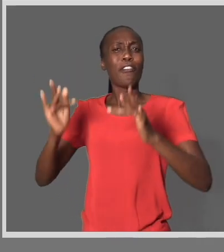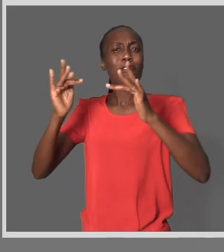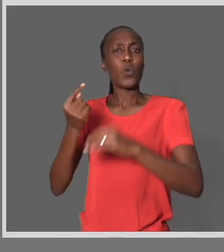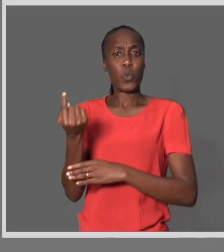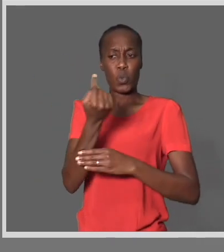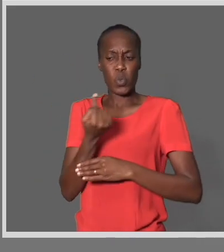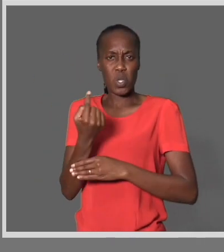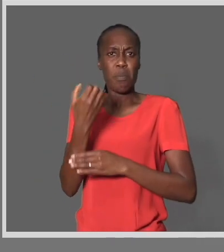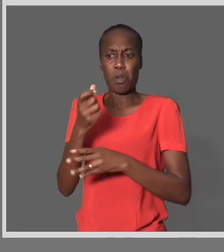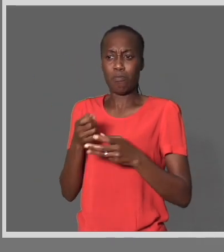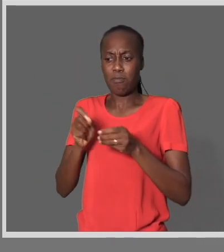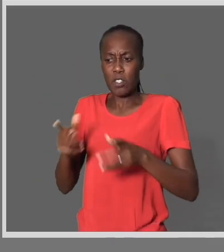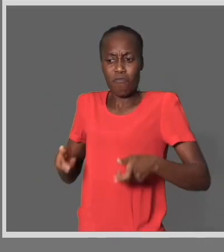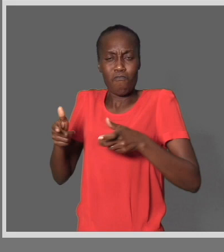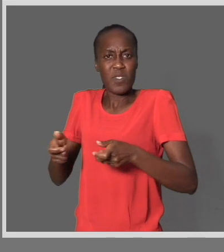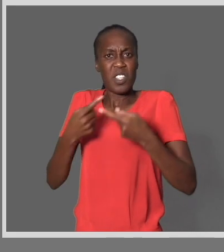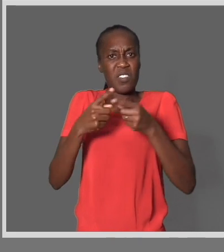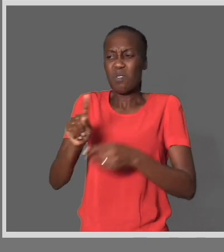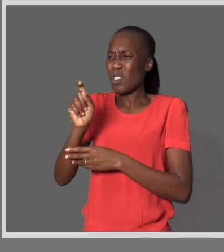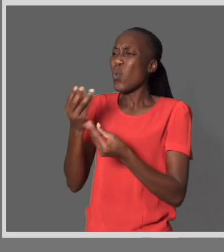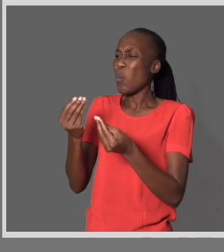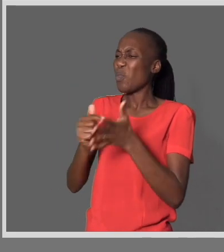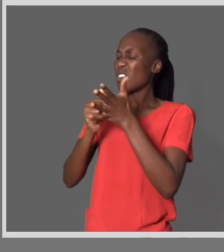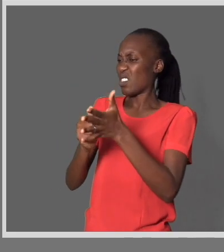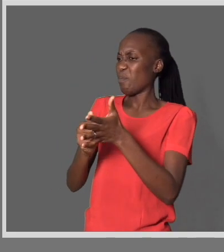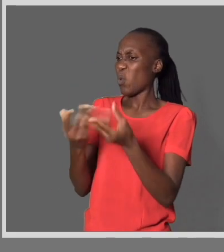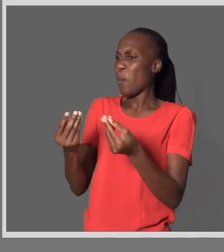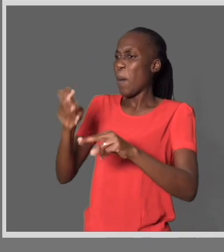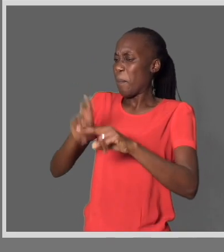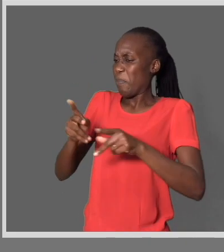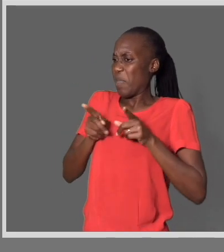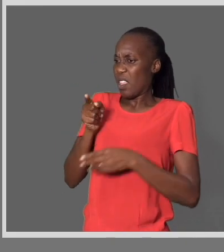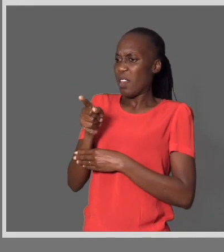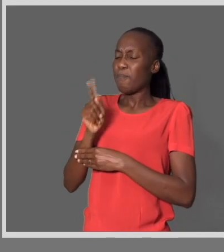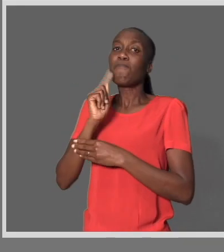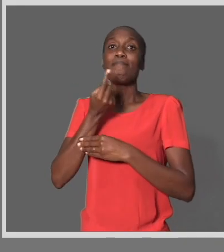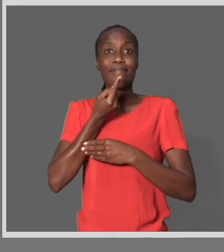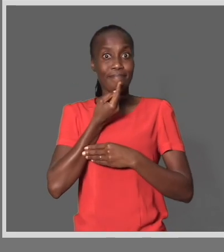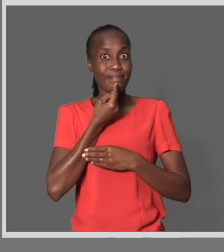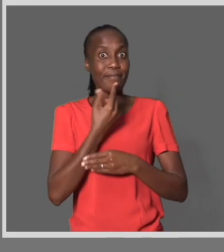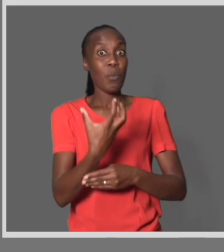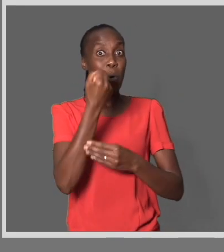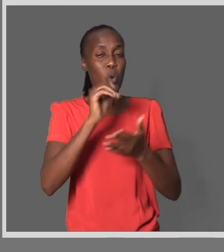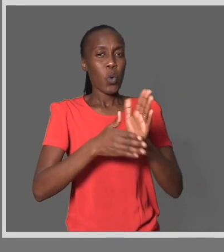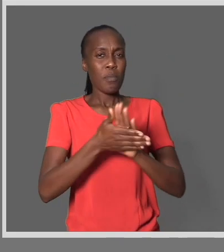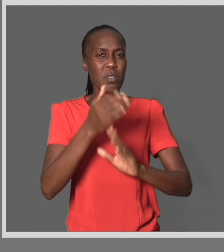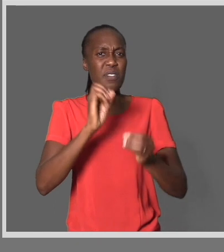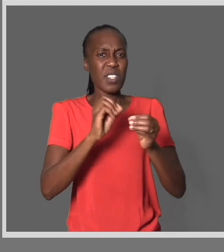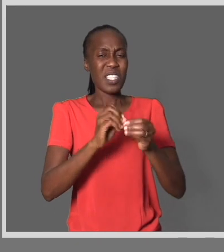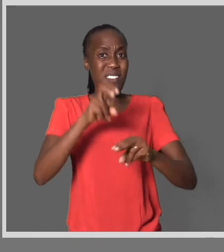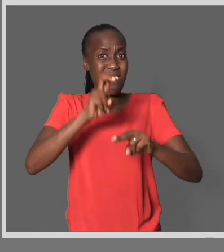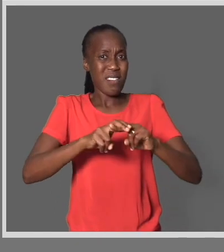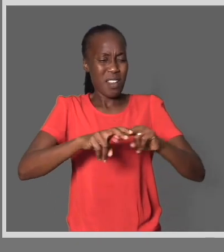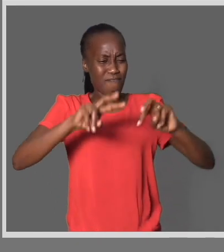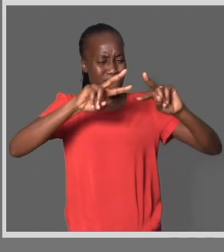uma liberdade para fazer as suas atividades. Como que seria, por exemplo, para a menina Cleide? Muito bem. Vamos começar por